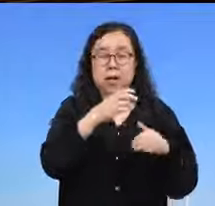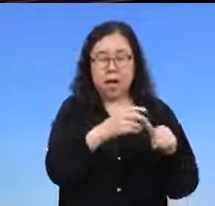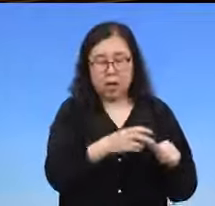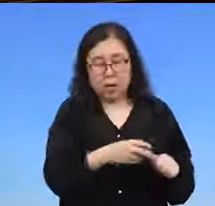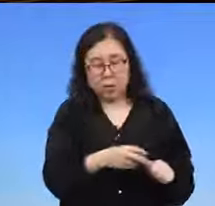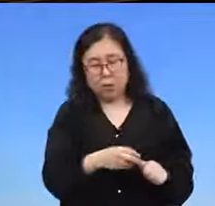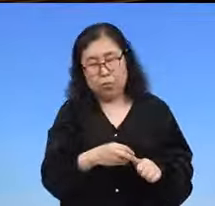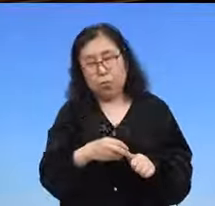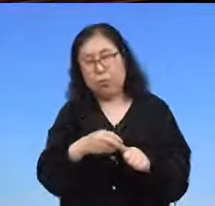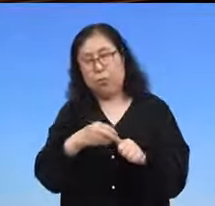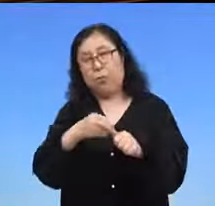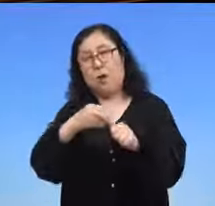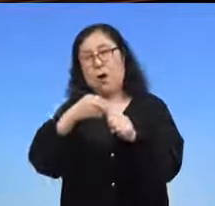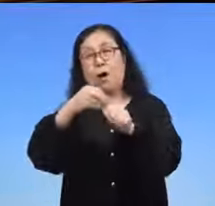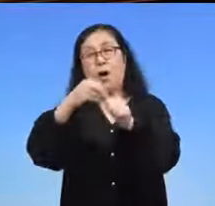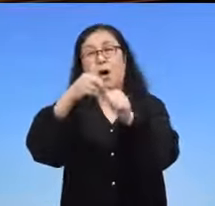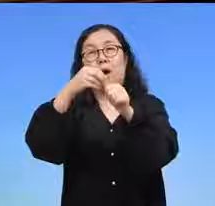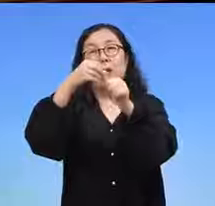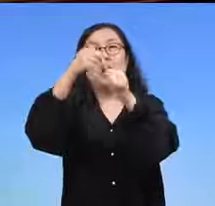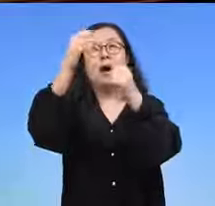나의 구원이시니